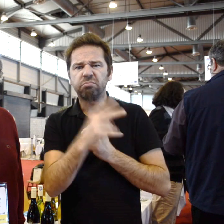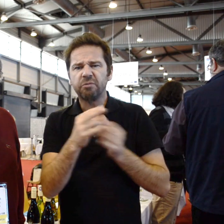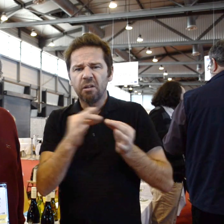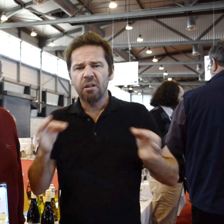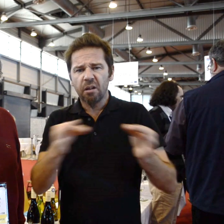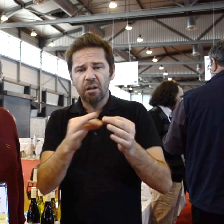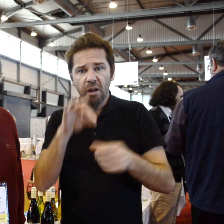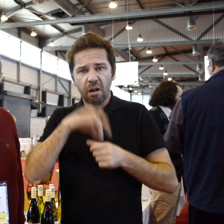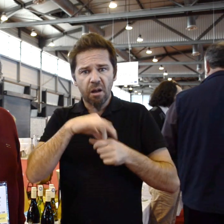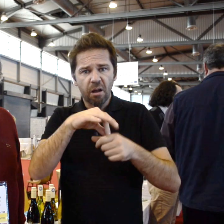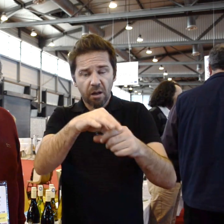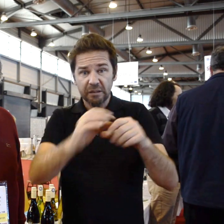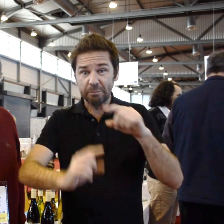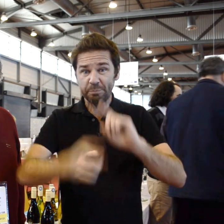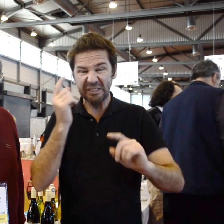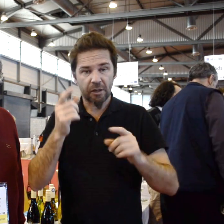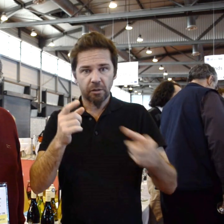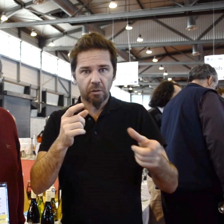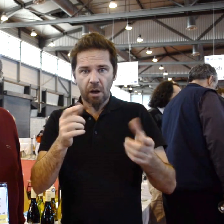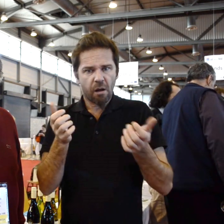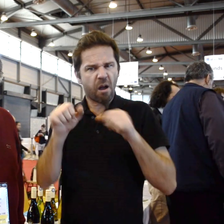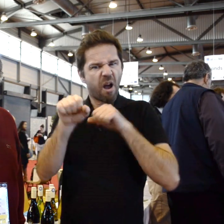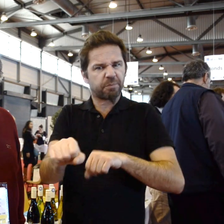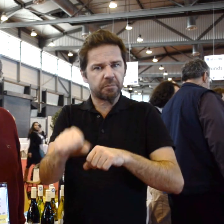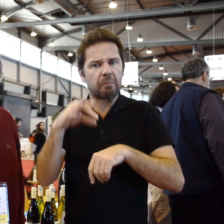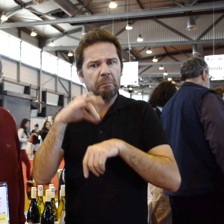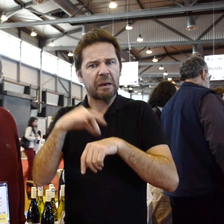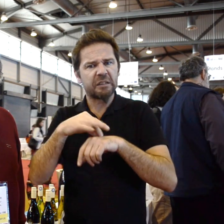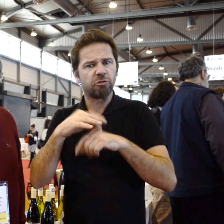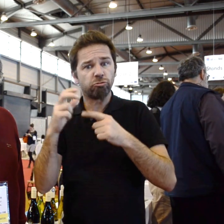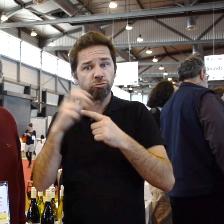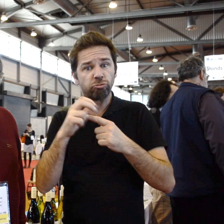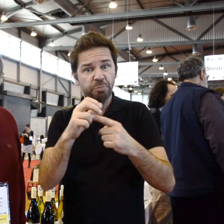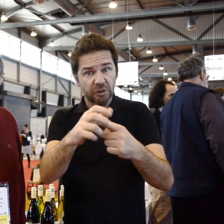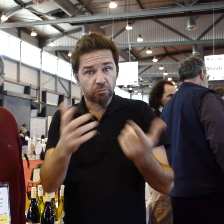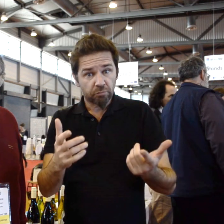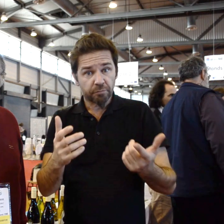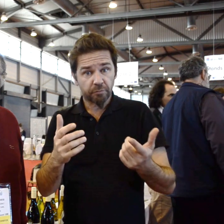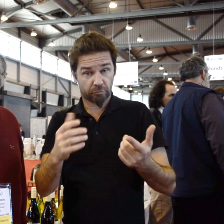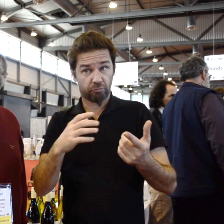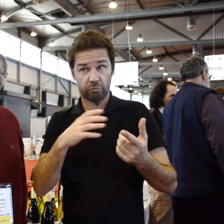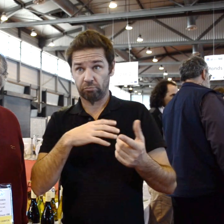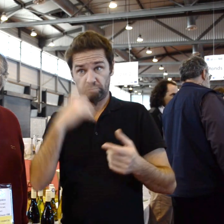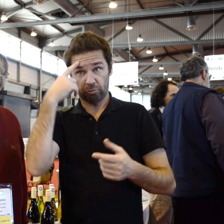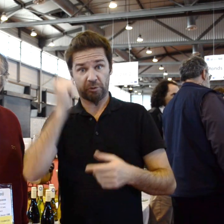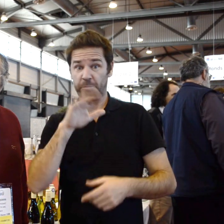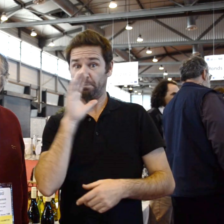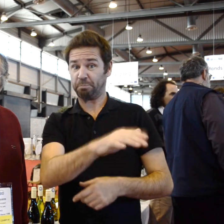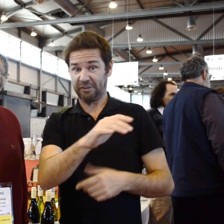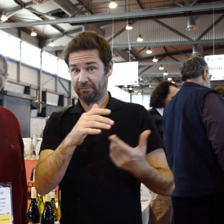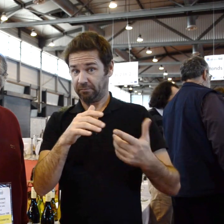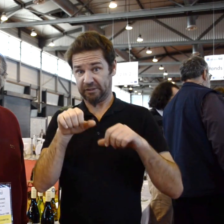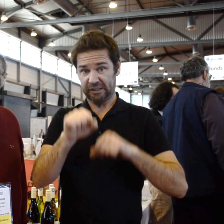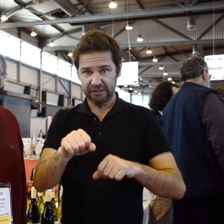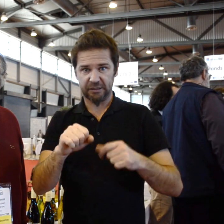résistants à des maladies cryptogamiques. Donc ça veut dire, en traduction, résistants à certains champignons qui sont des ravageurs,